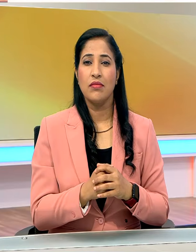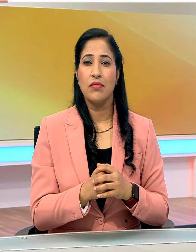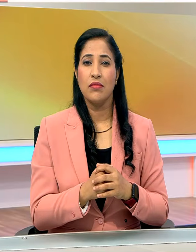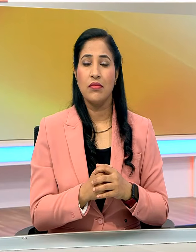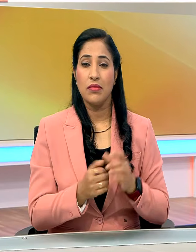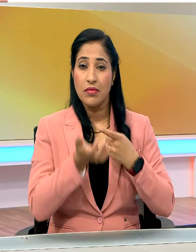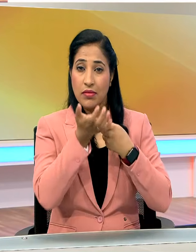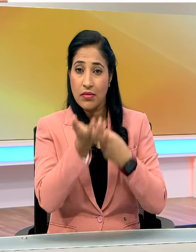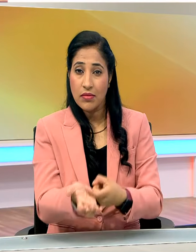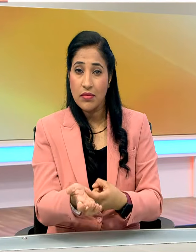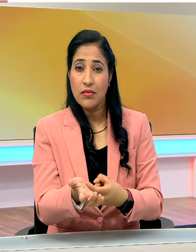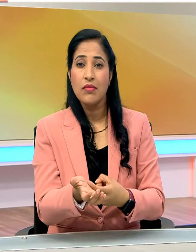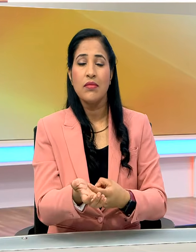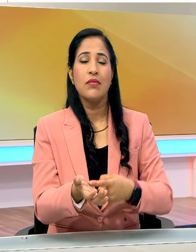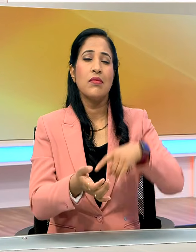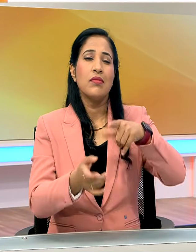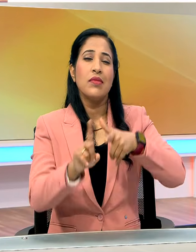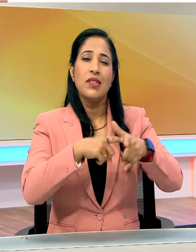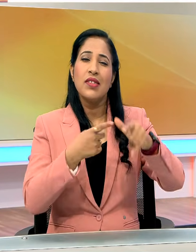आदरणीय विजय कुमार सिन्हा जी ने